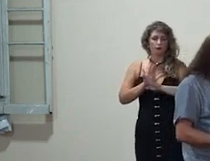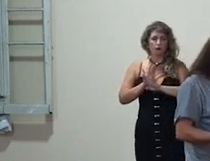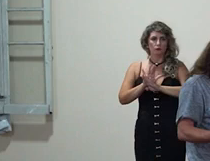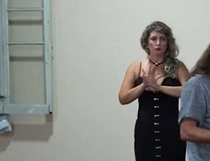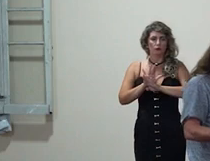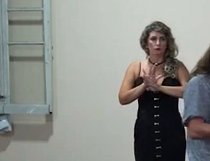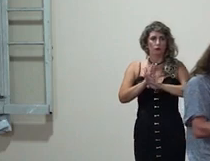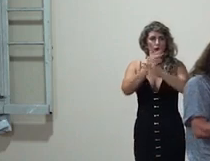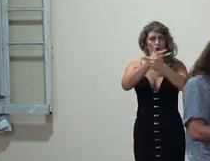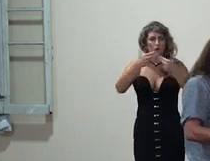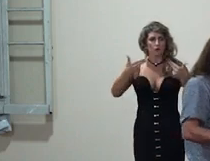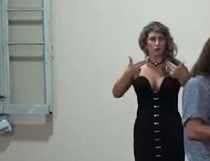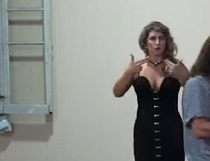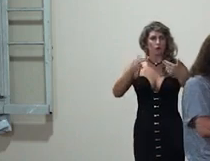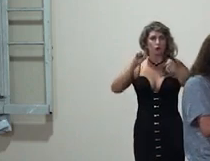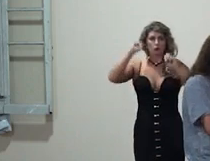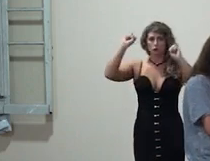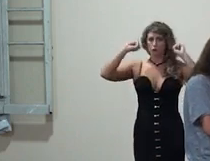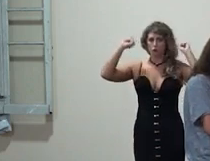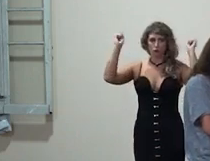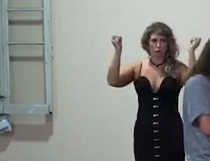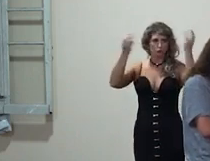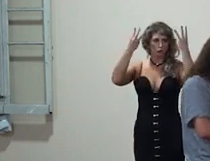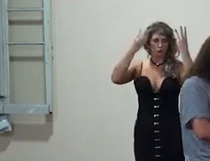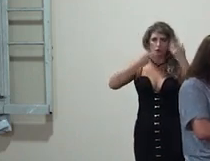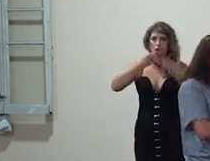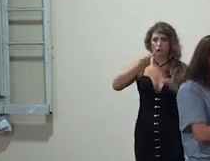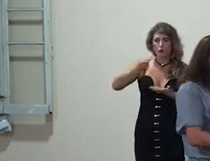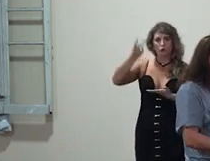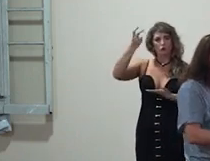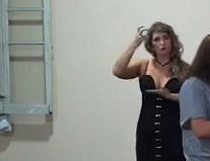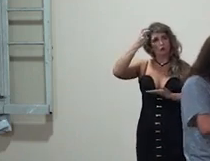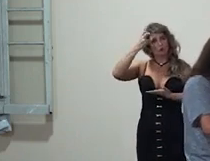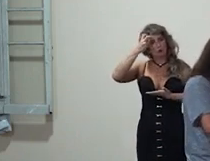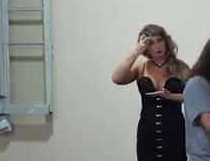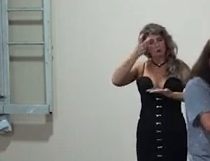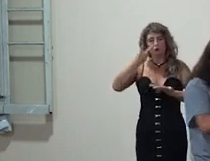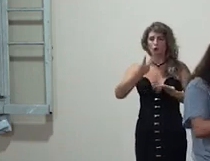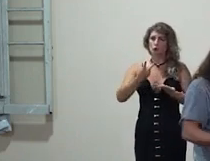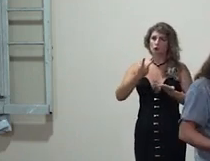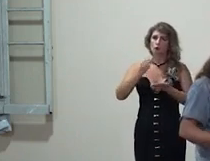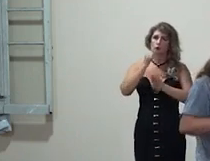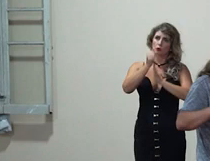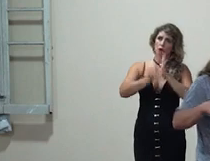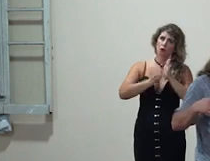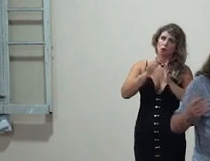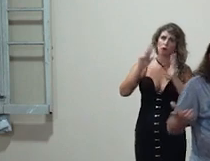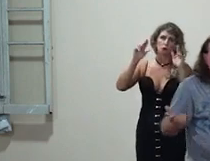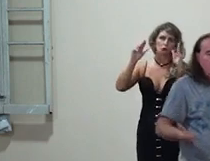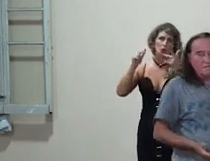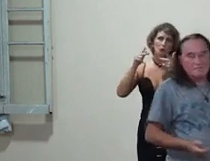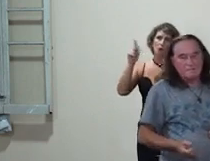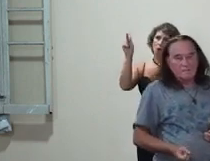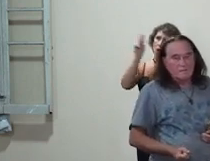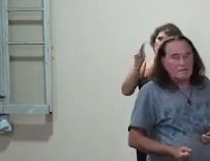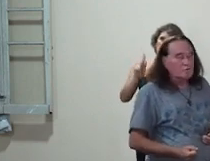que nem no caso dos meus shows, eu falo muito sobre cultura, sobre Paranaguá, sobre paz, sobre amor, várias coisas sobre